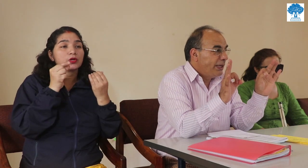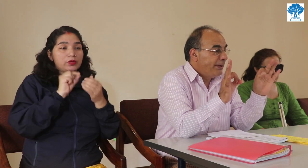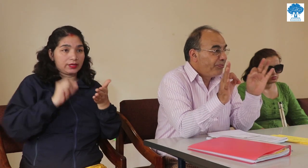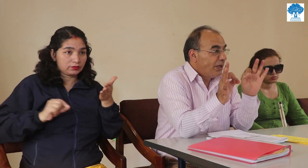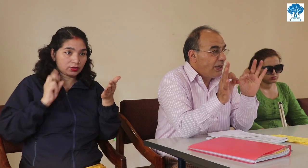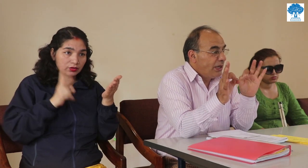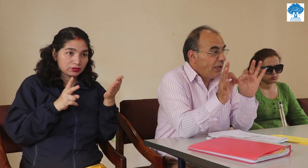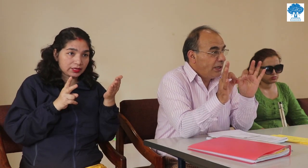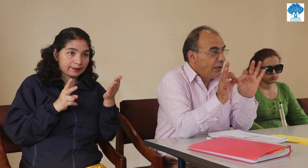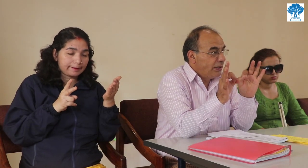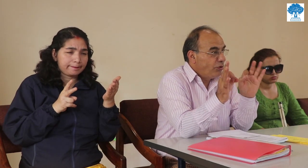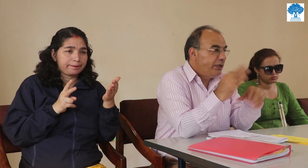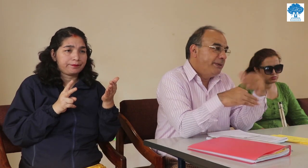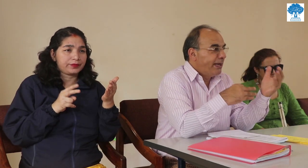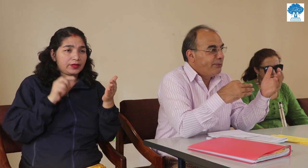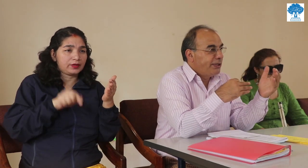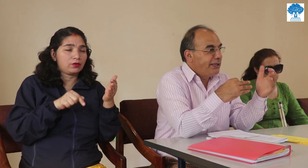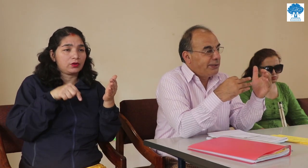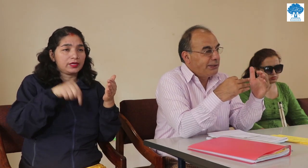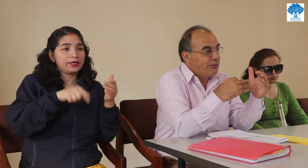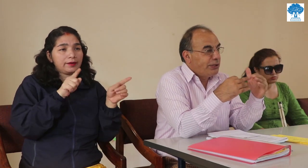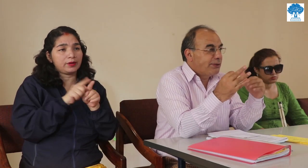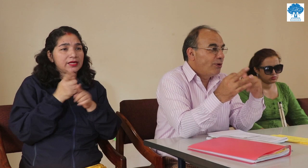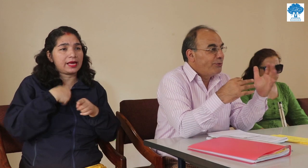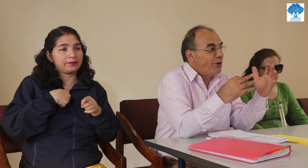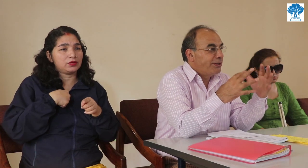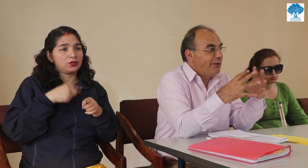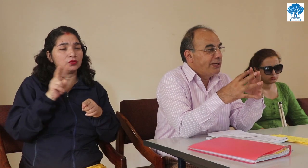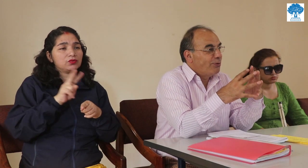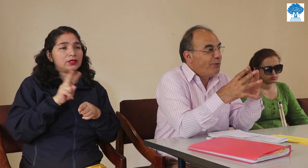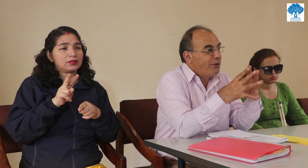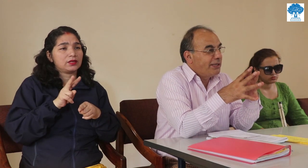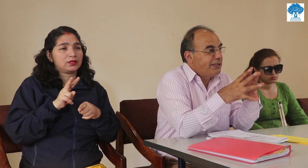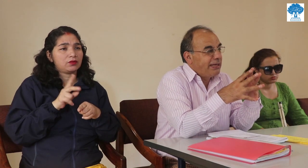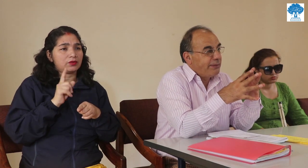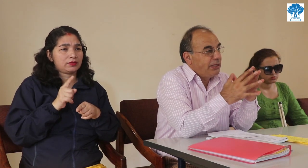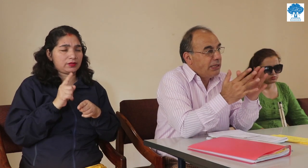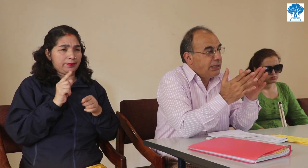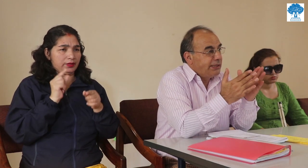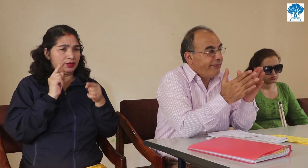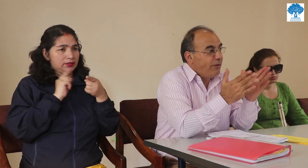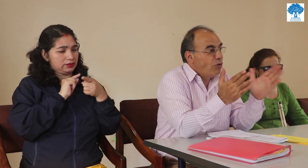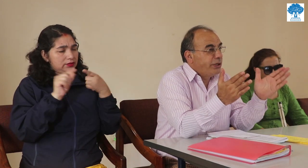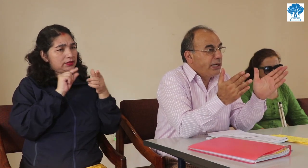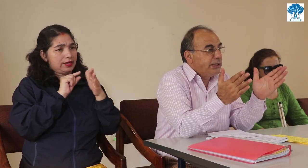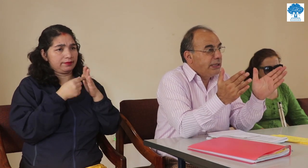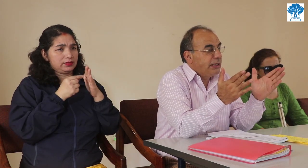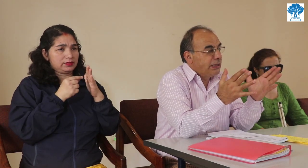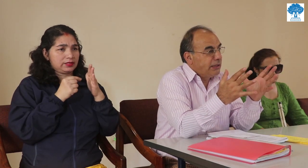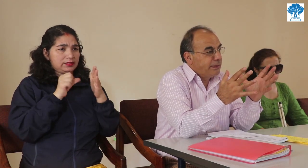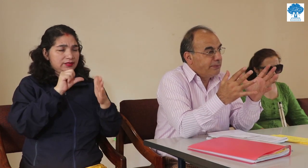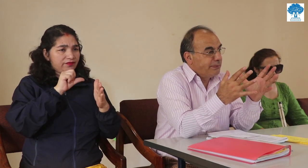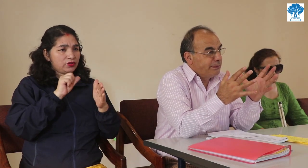चाहिँ के हो भने यो अहिले पनि हाम्रो चाहिँ दुईवटा स्कुल अफ थट छ एउटा स्कुल अफ थट के छ भने हामी सेफ एबोर्सनलाई